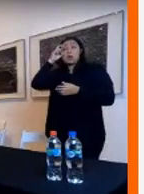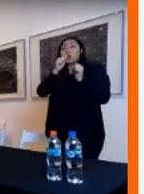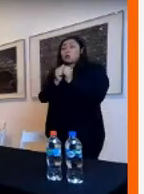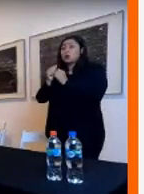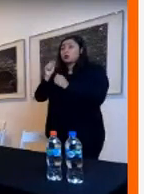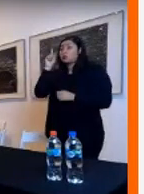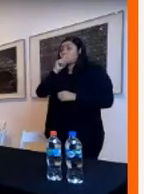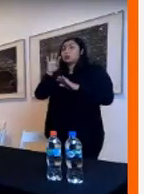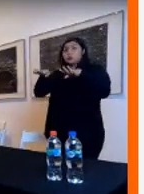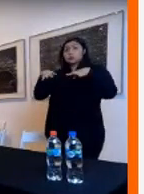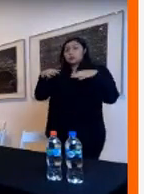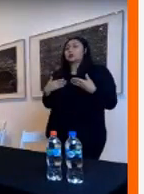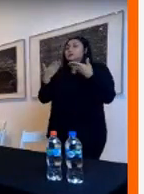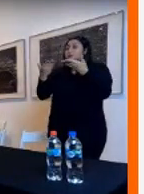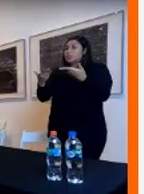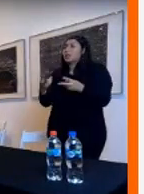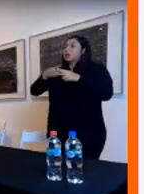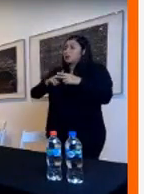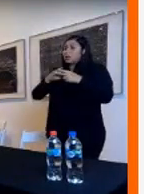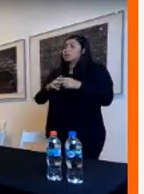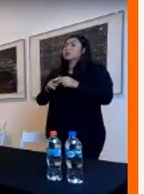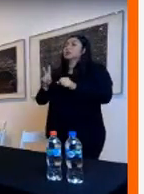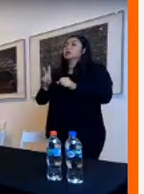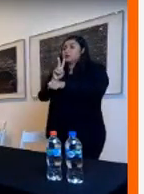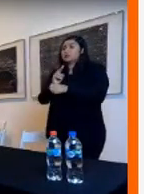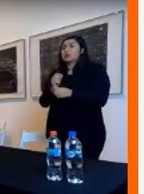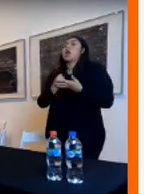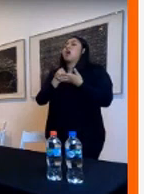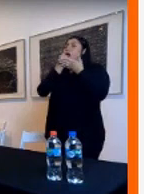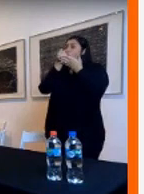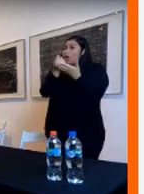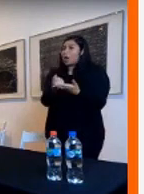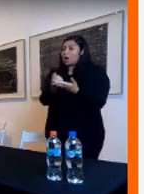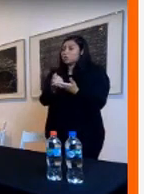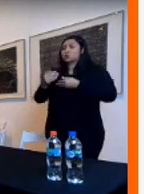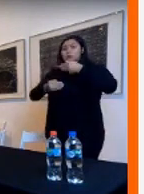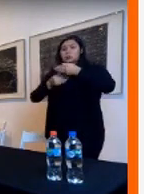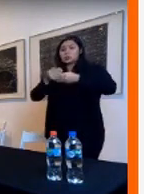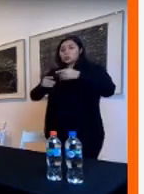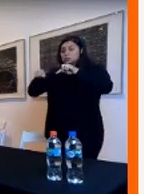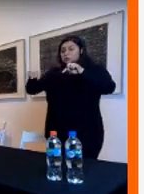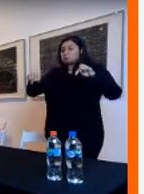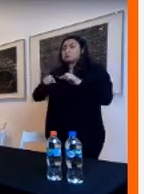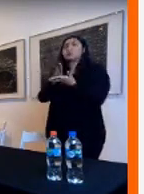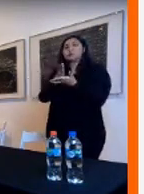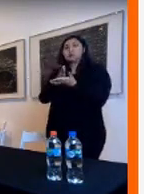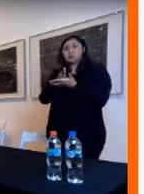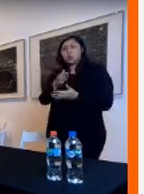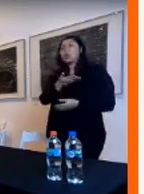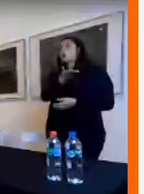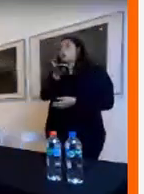entregar herramientas a los docentes que le ayuden a potenciar sus procesos formativos en el aula. Como ustedes bien saben, estamos en una